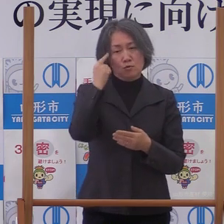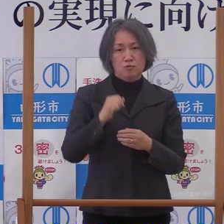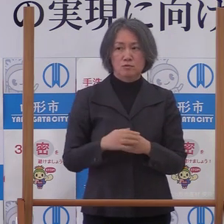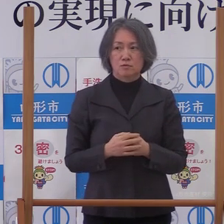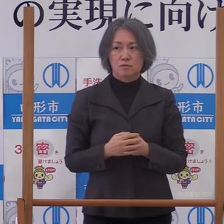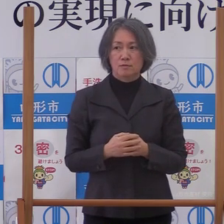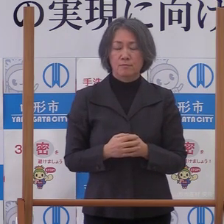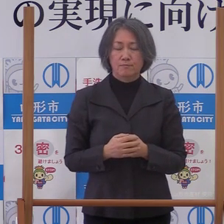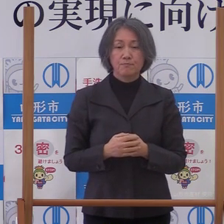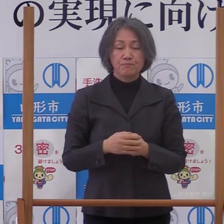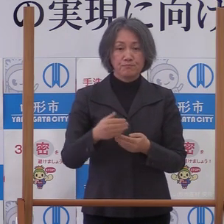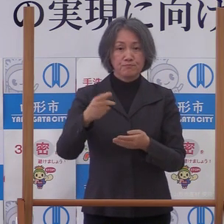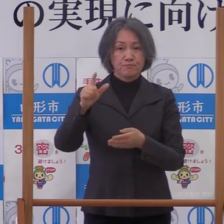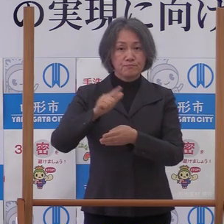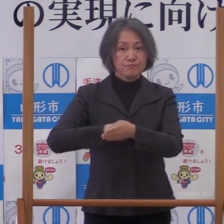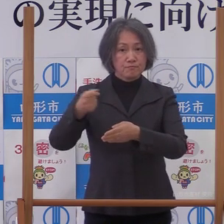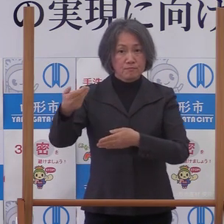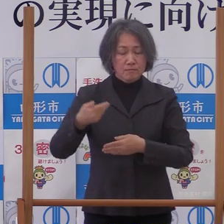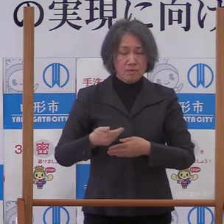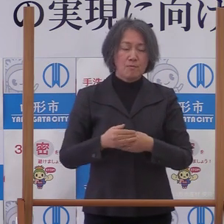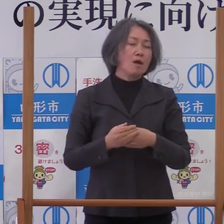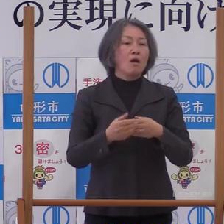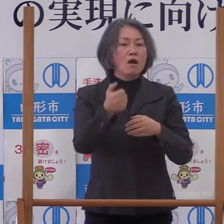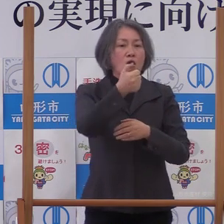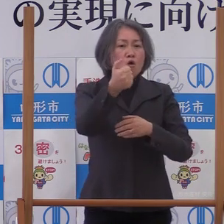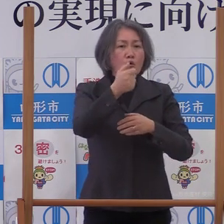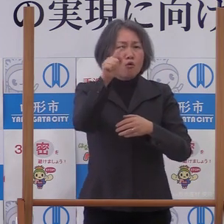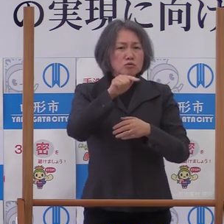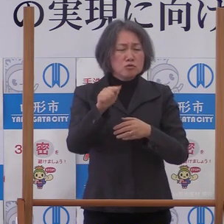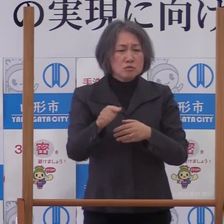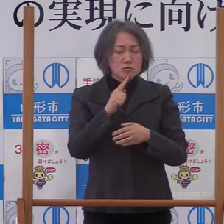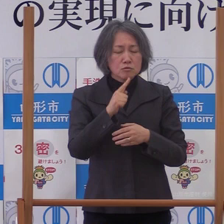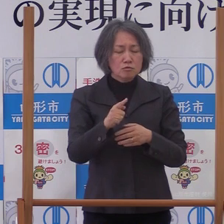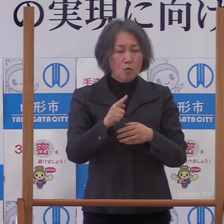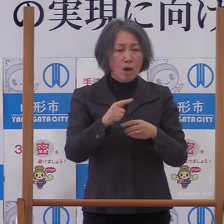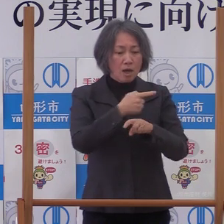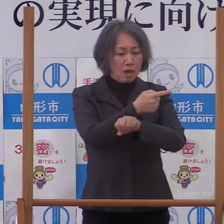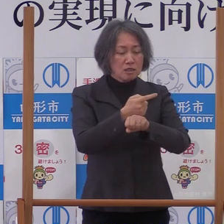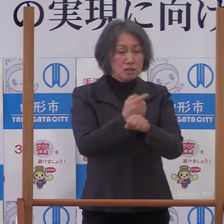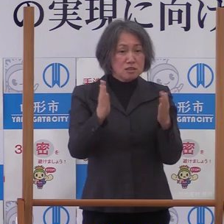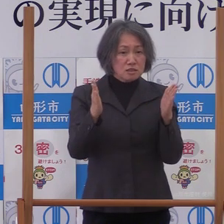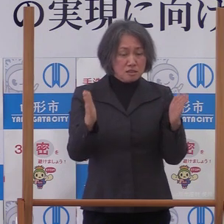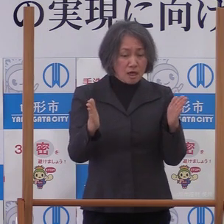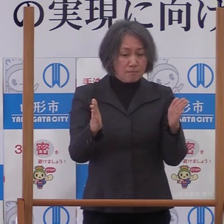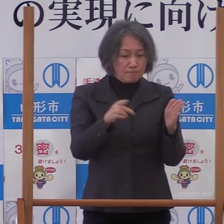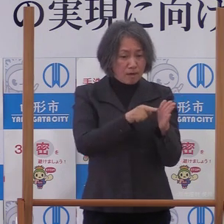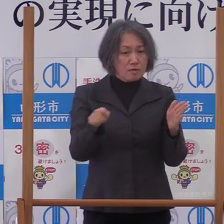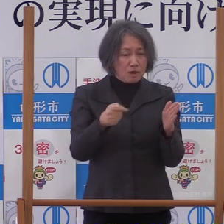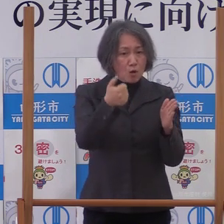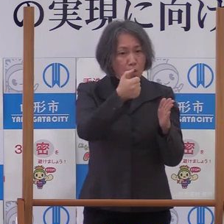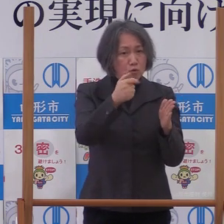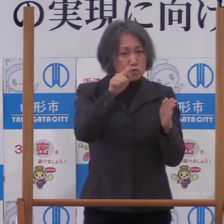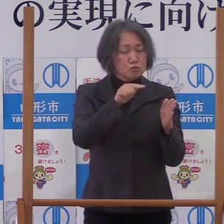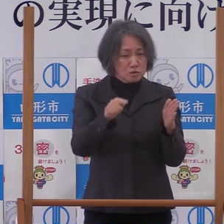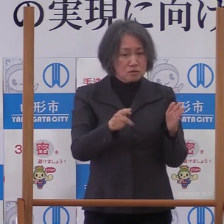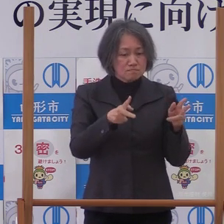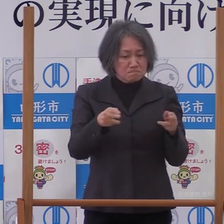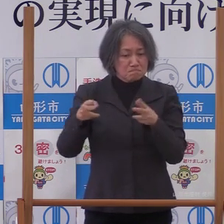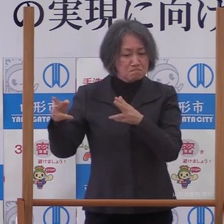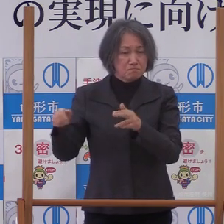その50人というのは、例えばその1時間あたりのような形でこう区切るの